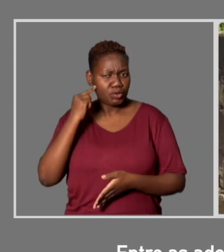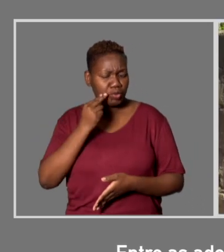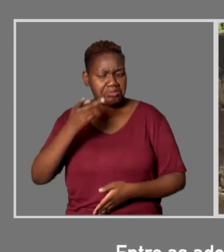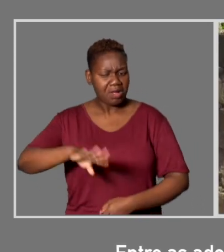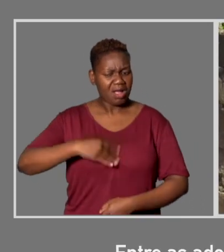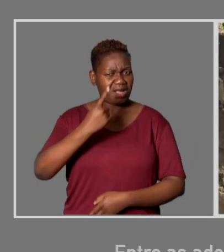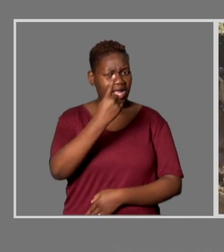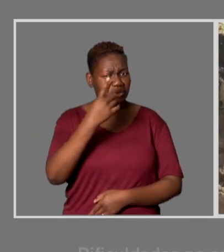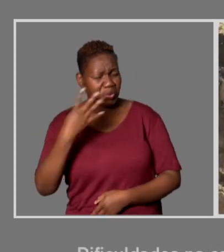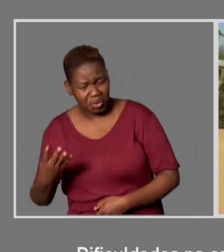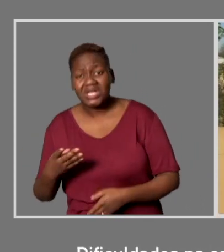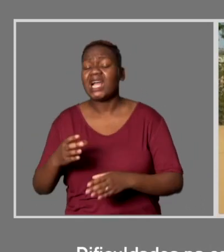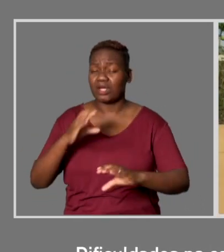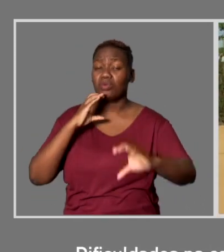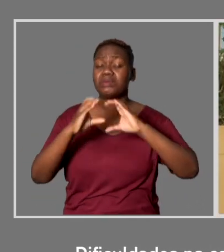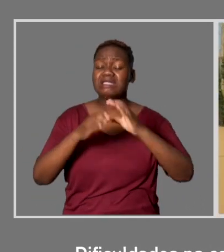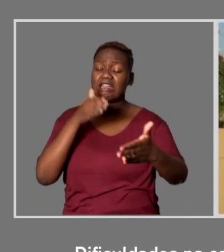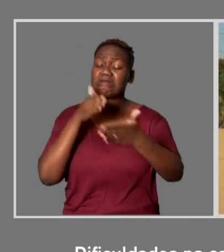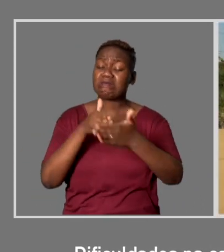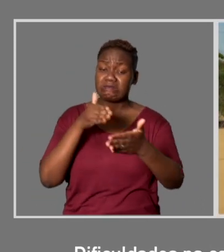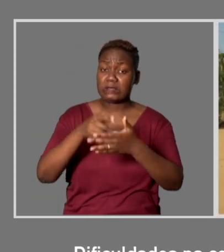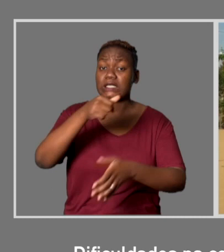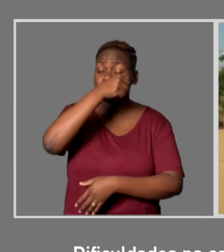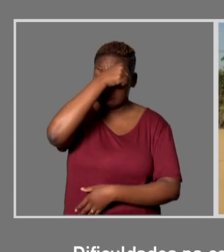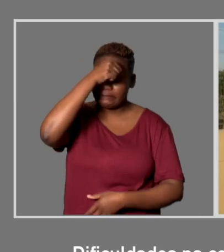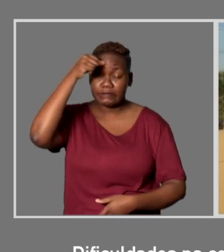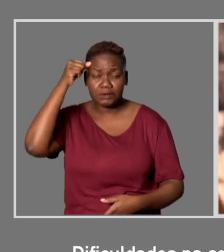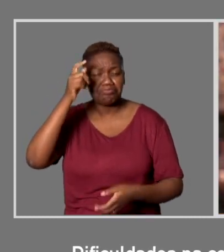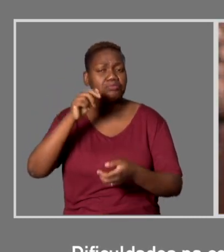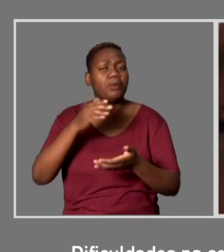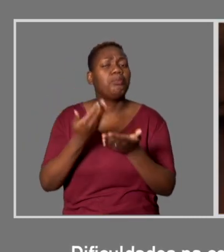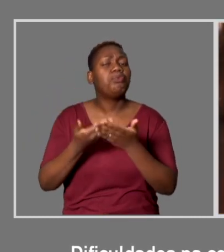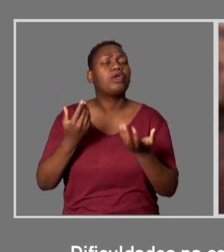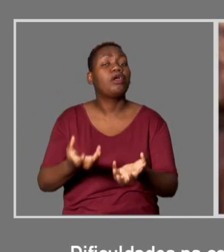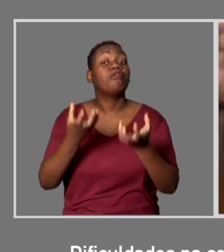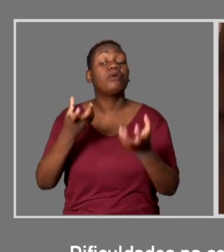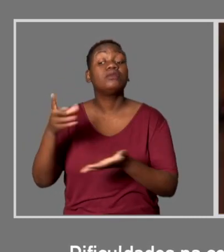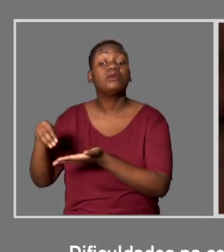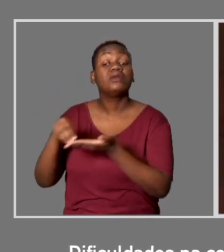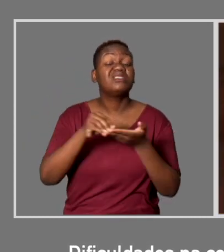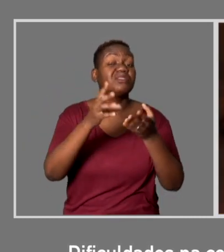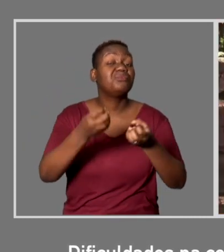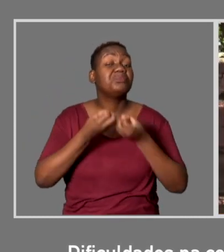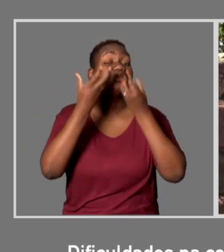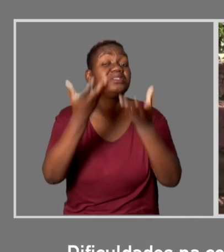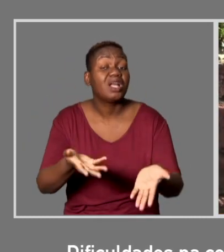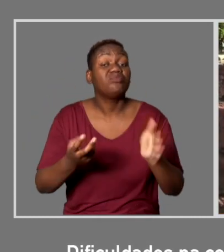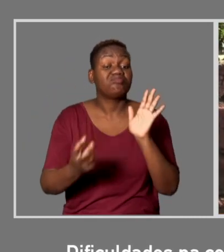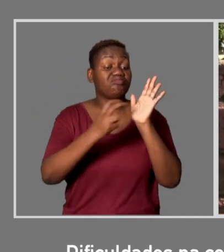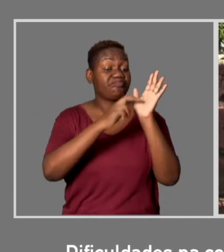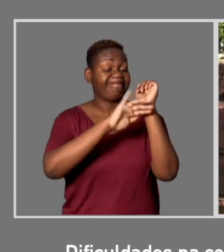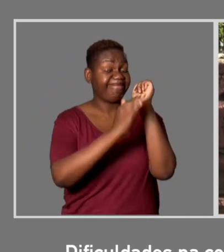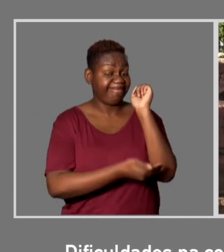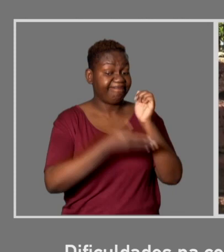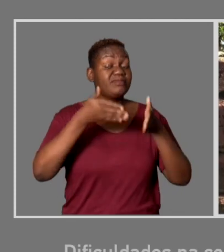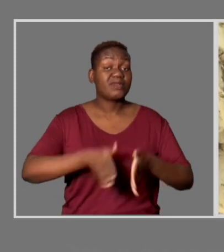14 anos de idade. Dificuldades de comunicação impossibilitam que ela tenha acesso a informações sobre saúde sexual e